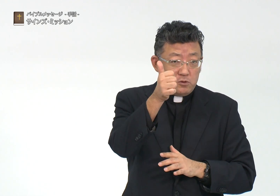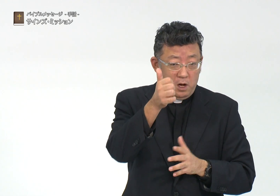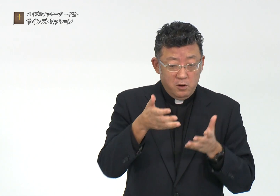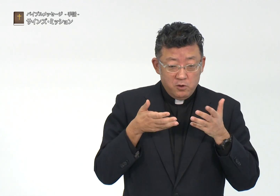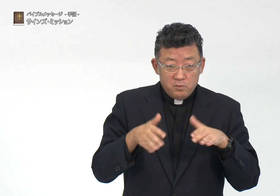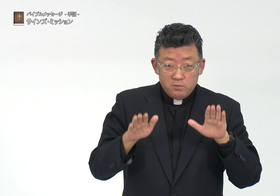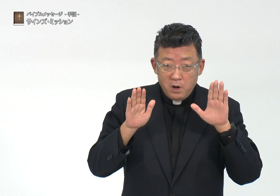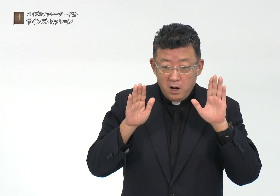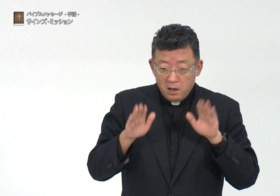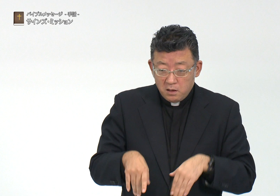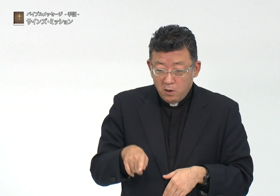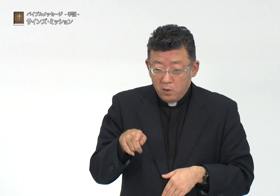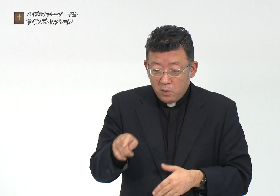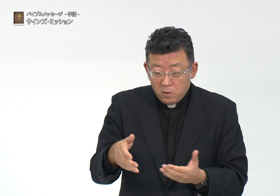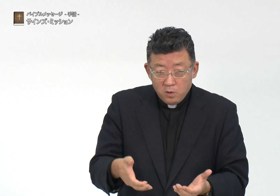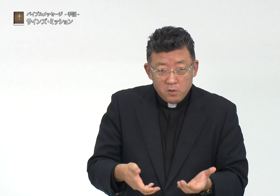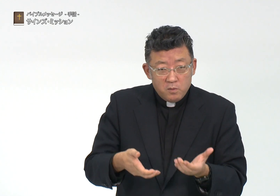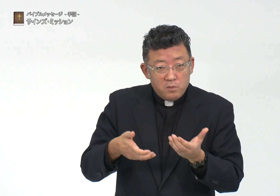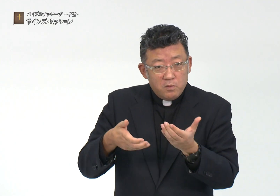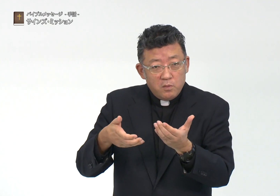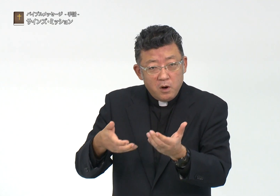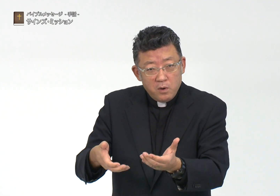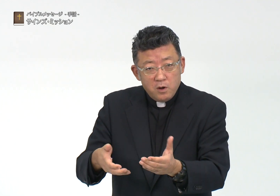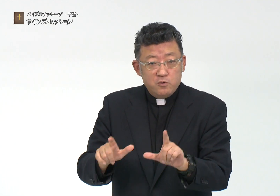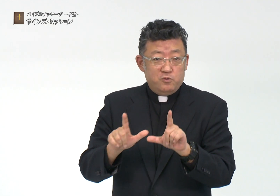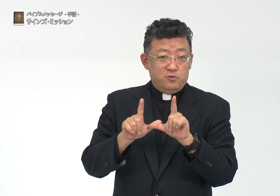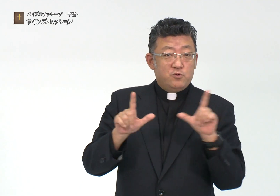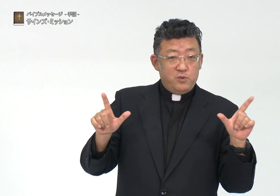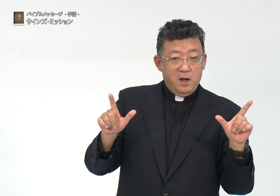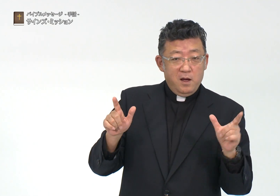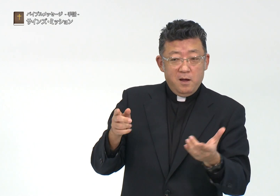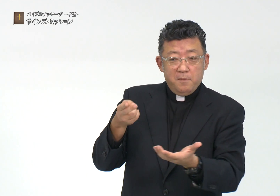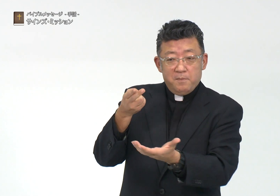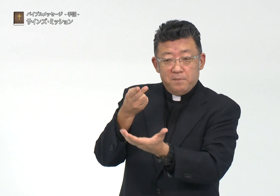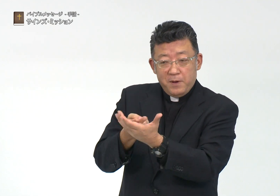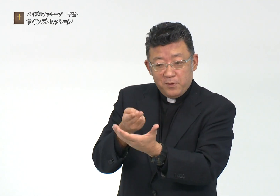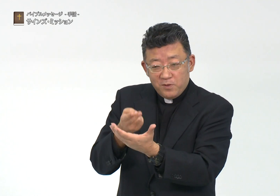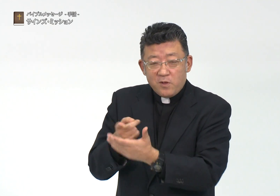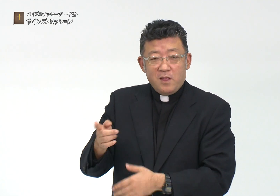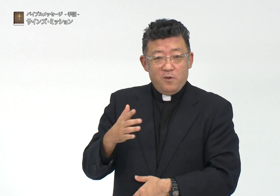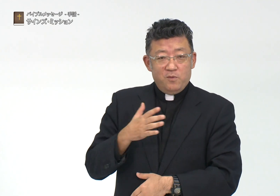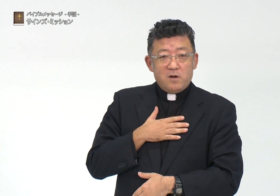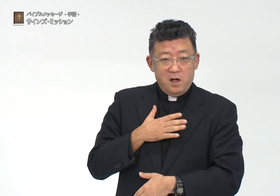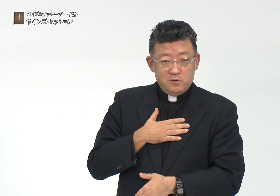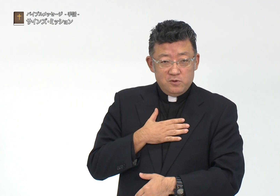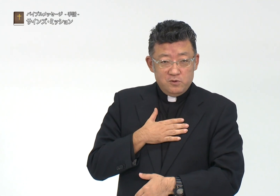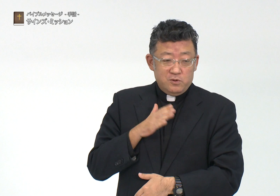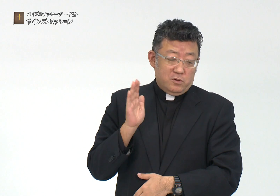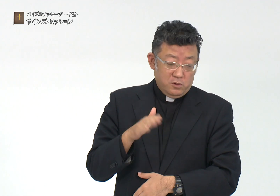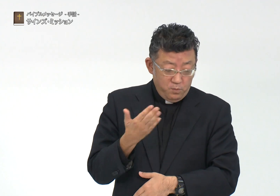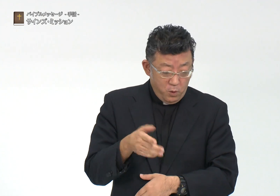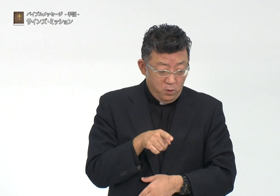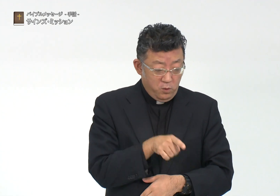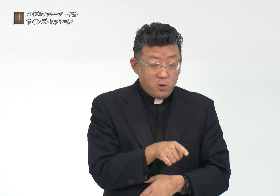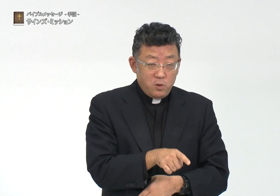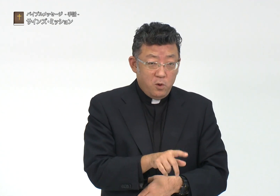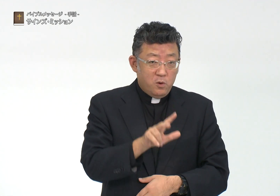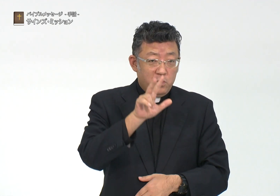それだけではなくイエスが生まれて寝かされている場所はベッドなら分かり